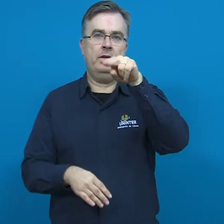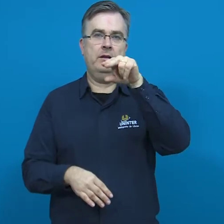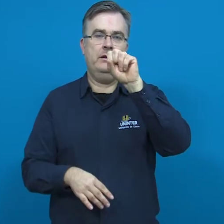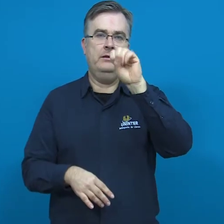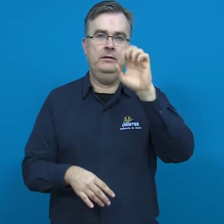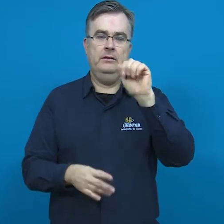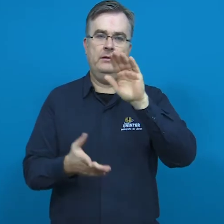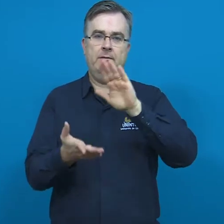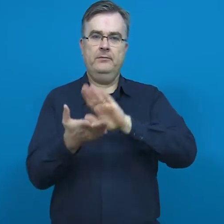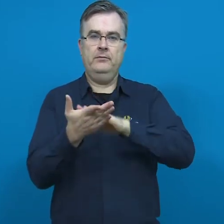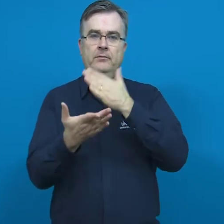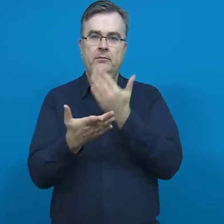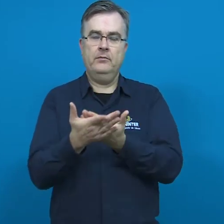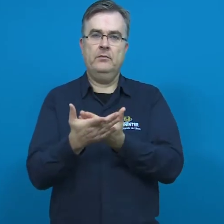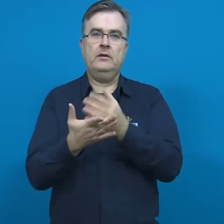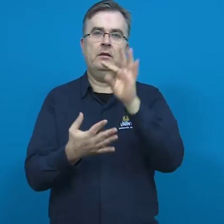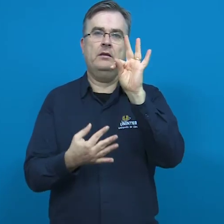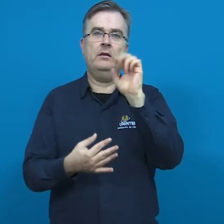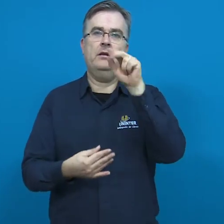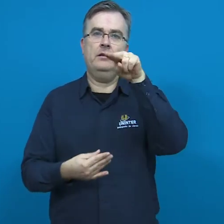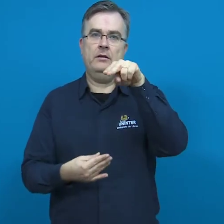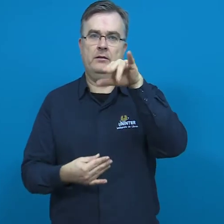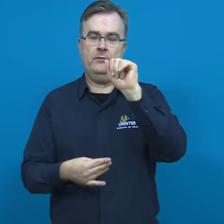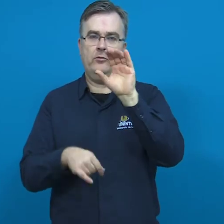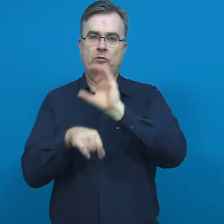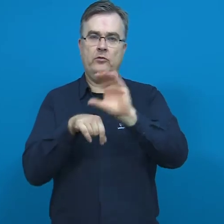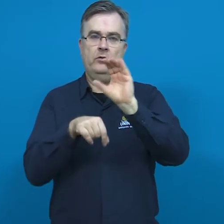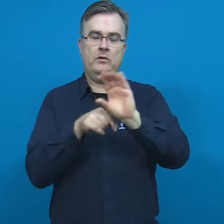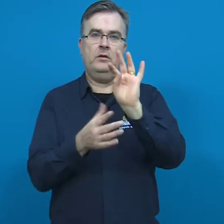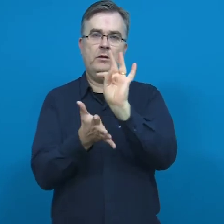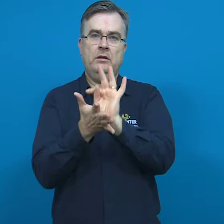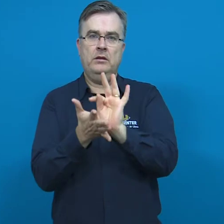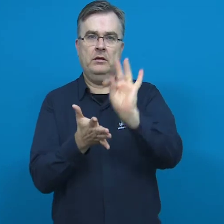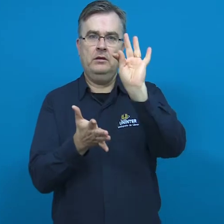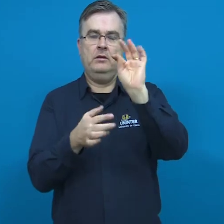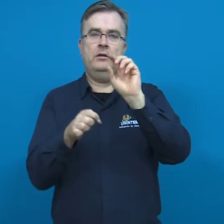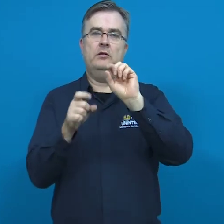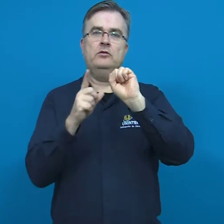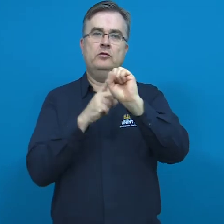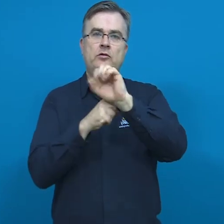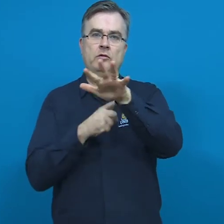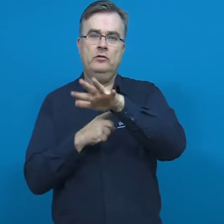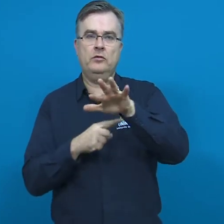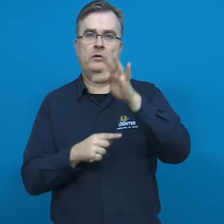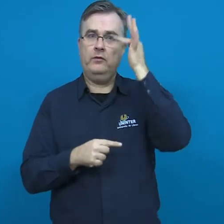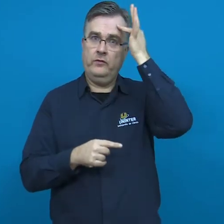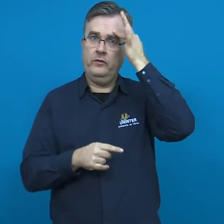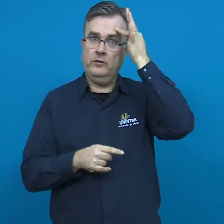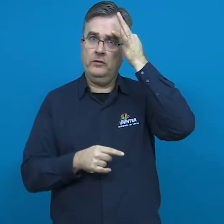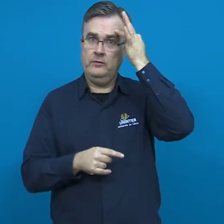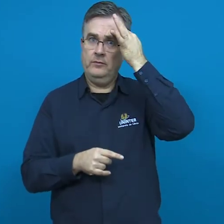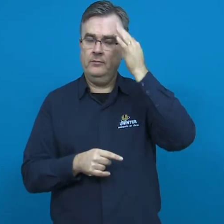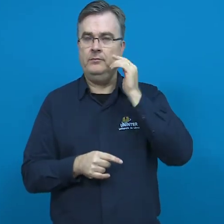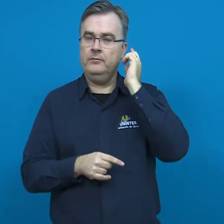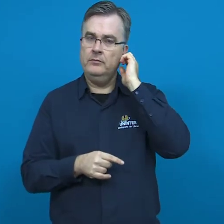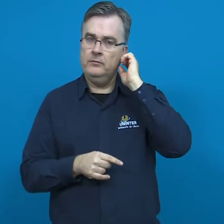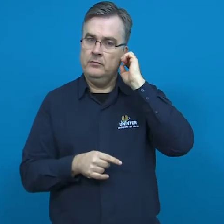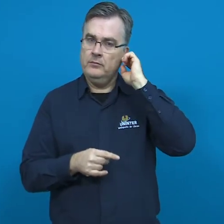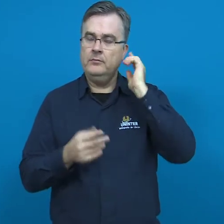professora Vanessa, intérprete de Libras Tânia, do curso de Teologia, Sociologia e